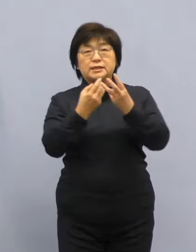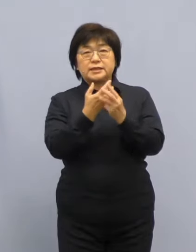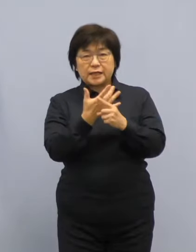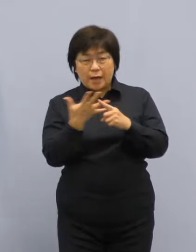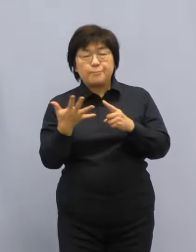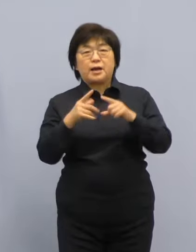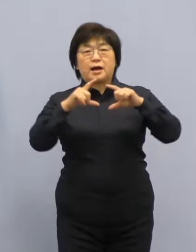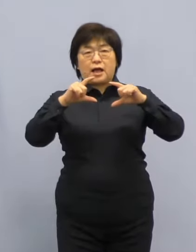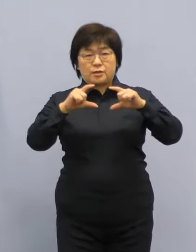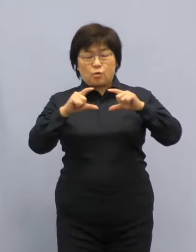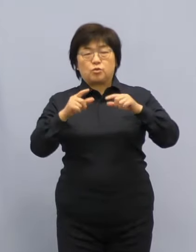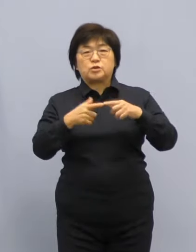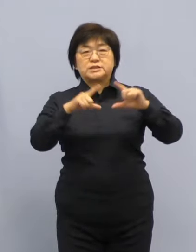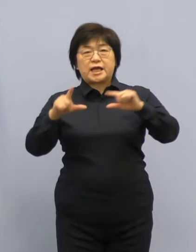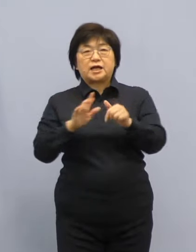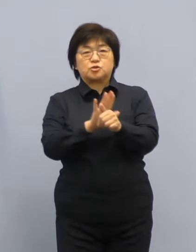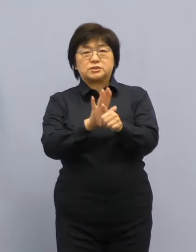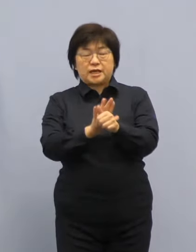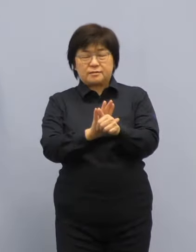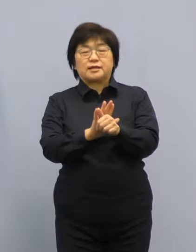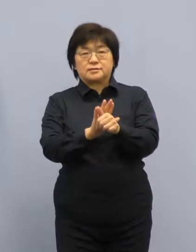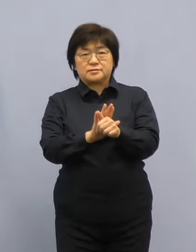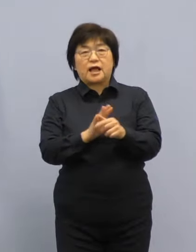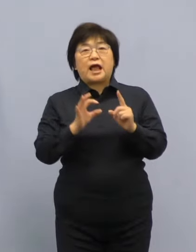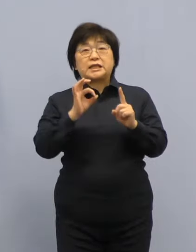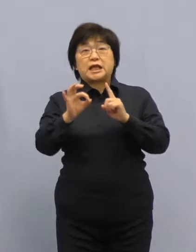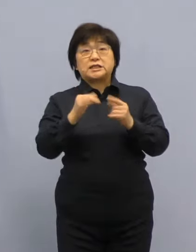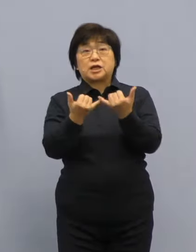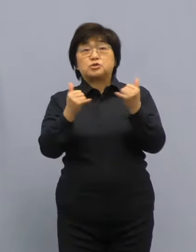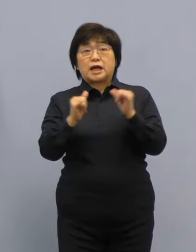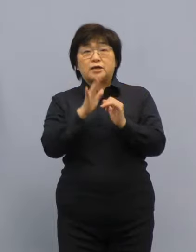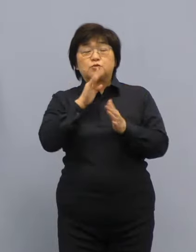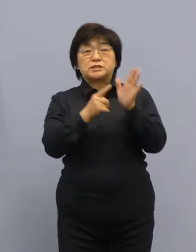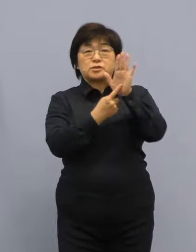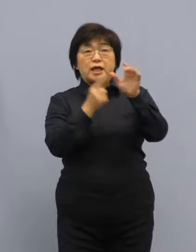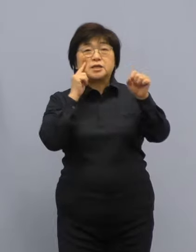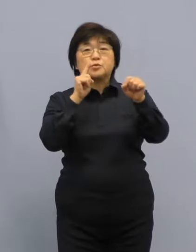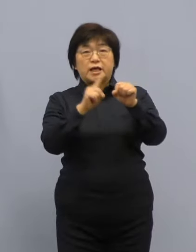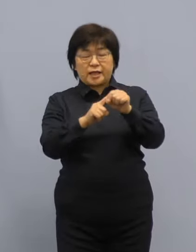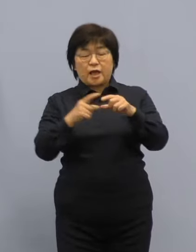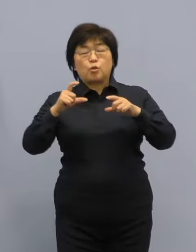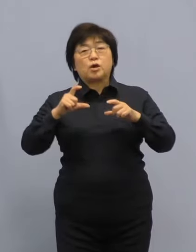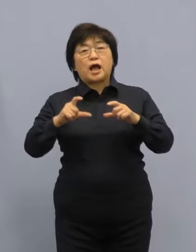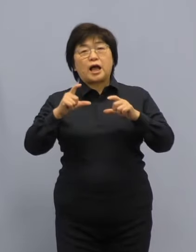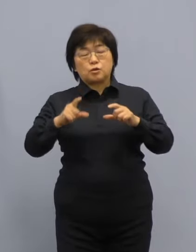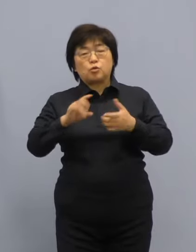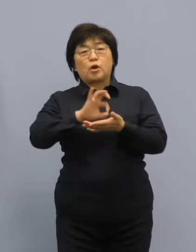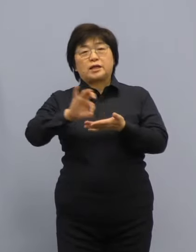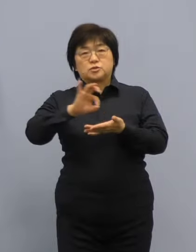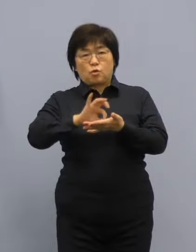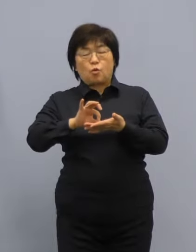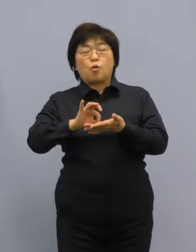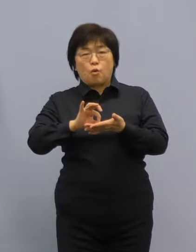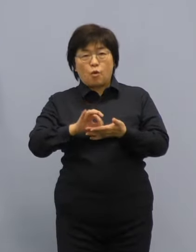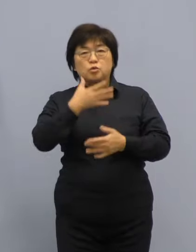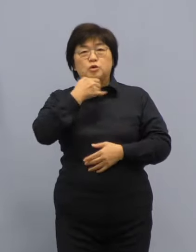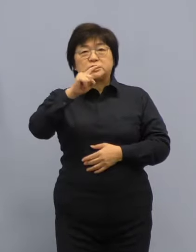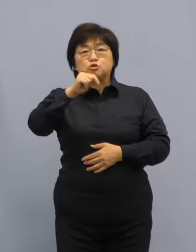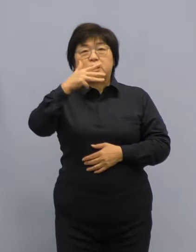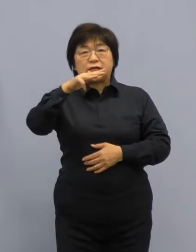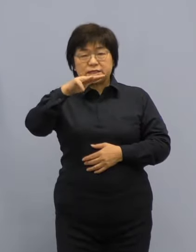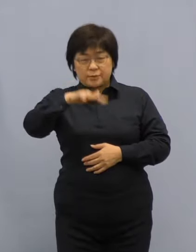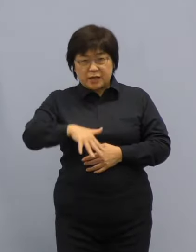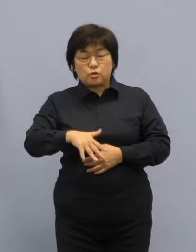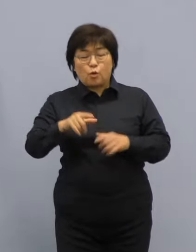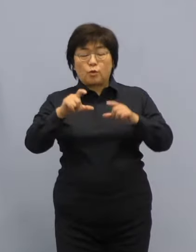います。デジタル社会の実現に向けまして、マイナンバー活用の利活用を促進するために、18歳以下のマイナンバーカードを持